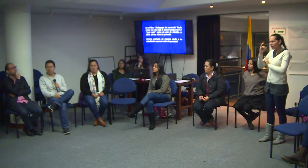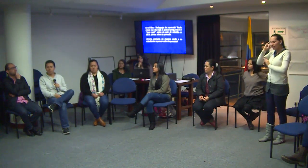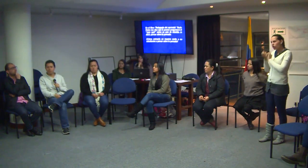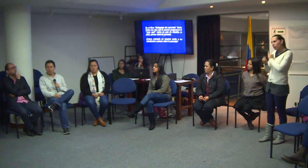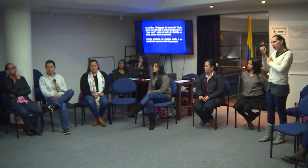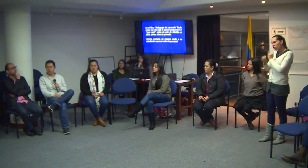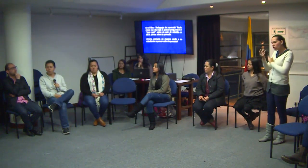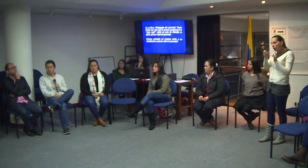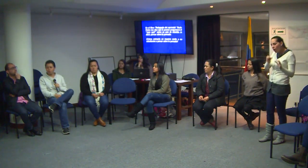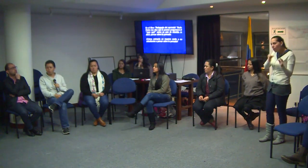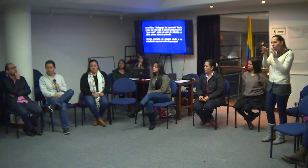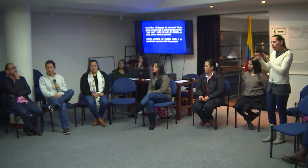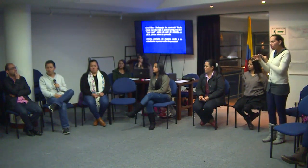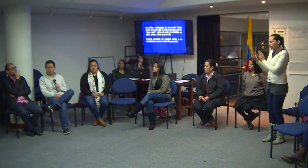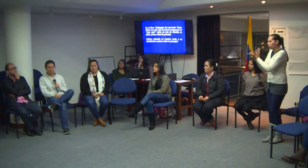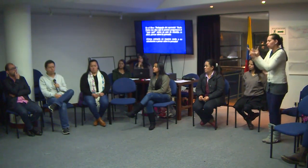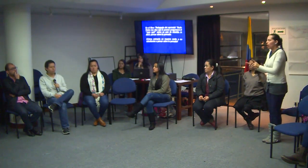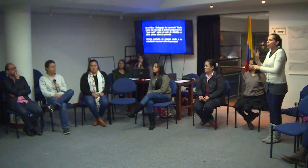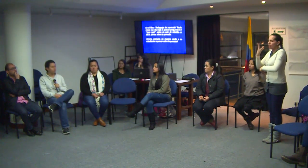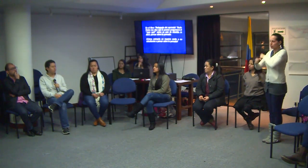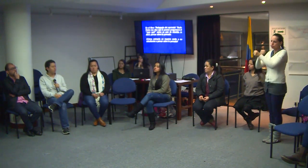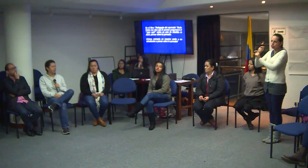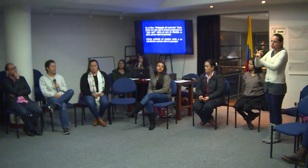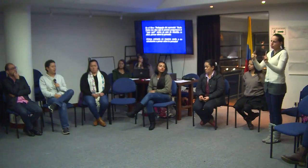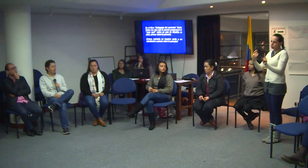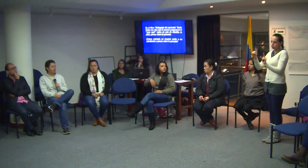duré 3 años y medio como estudiante.